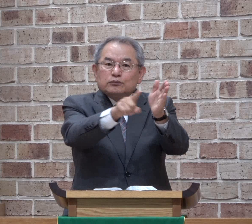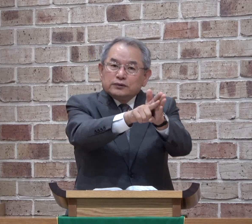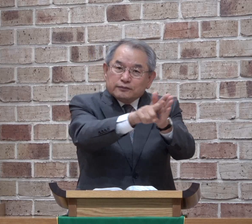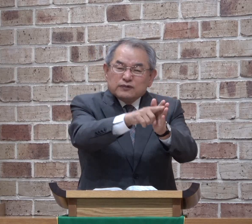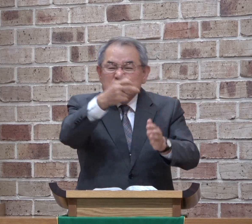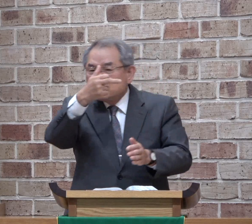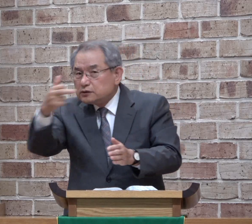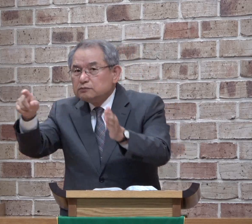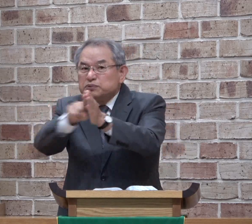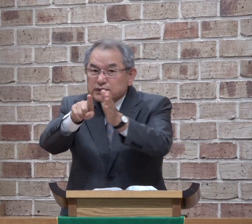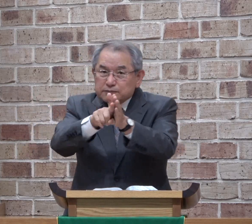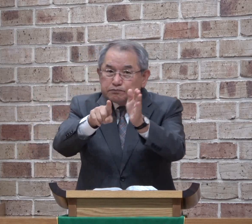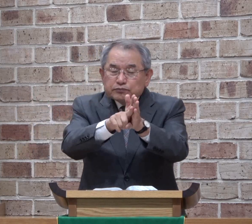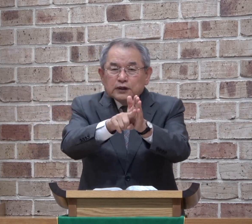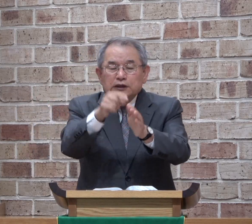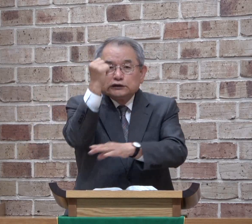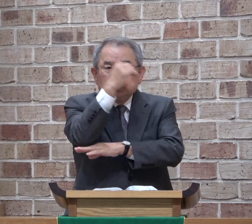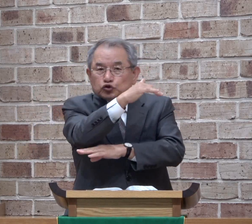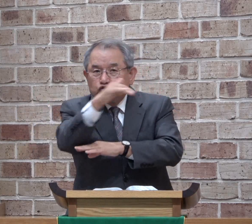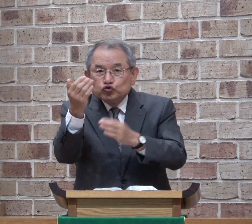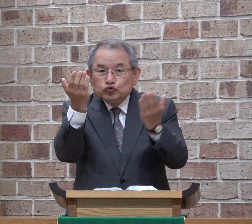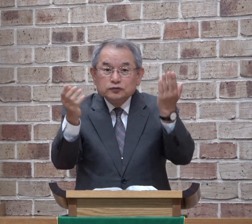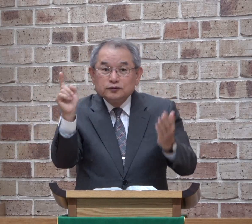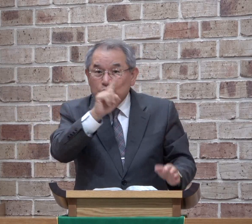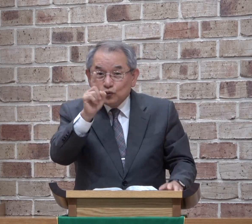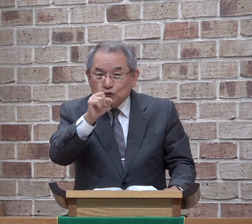작은 믿음인지 큰 믿음인지는요, 그 기준은 무엇이냐면